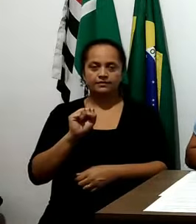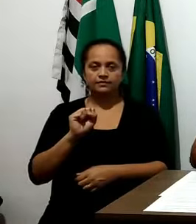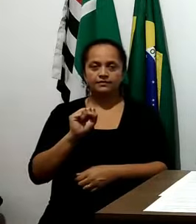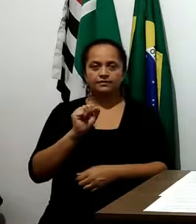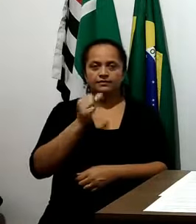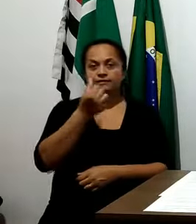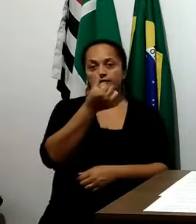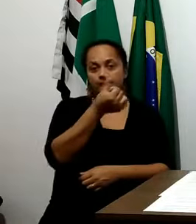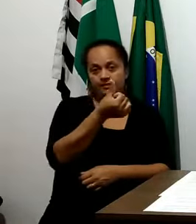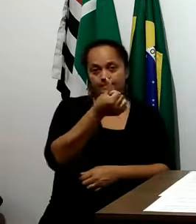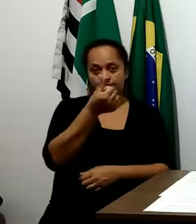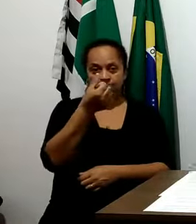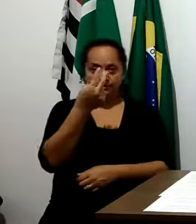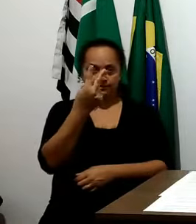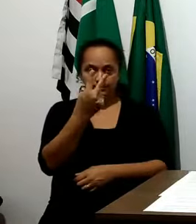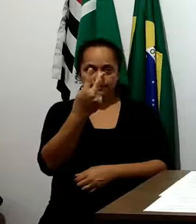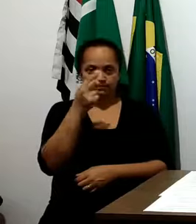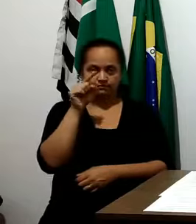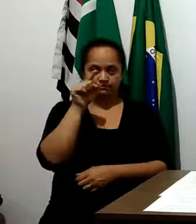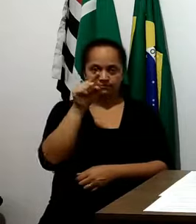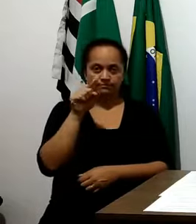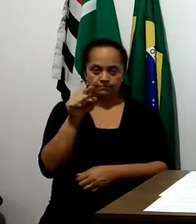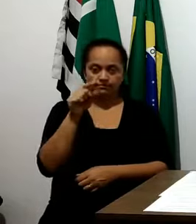capítulo 62,